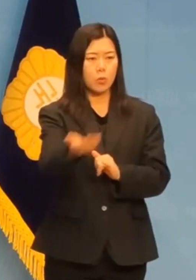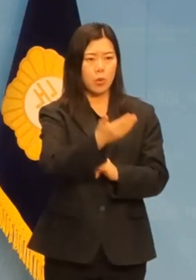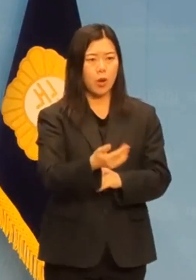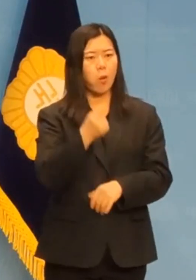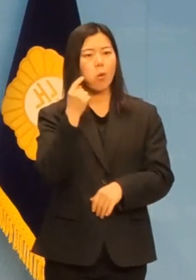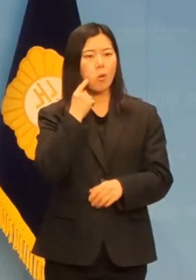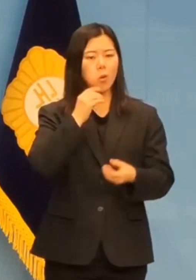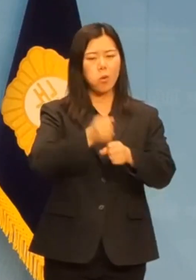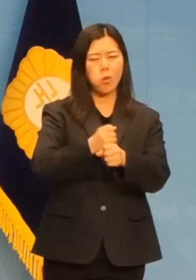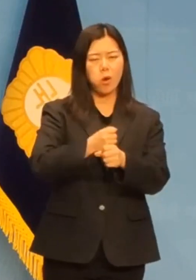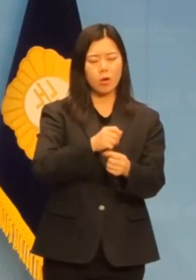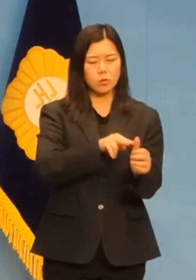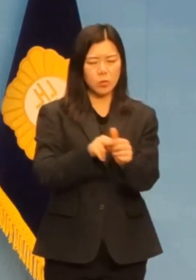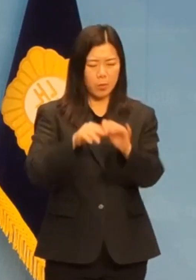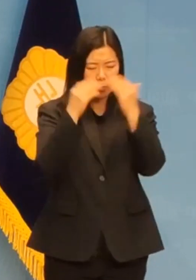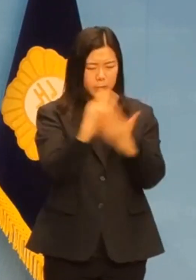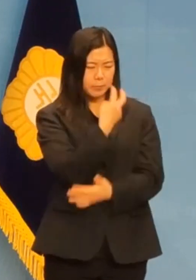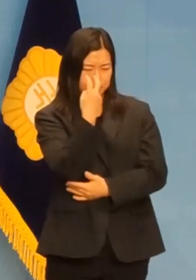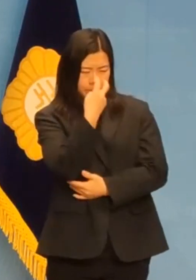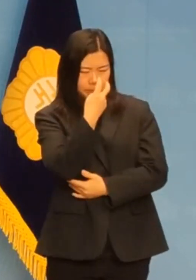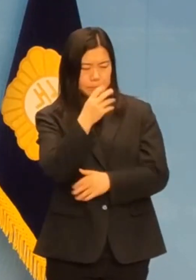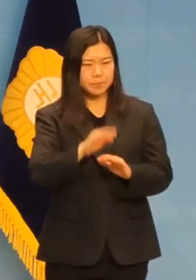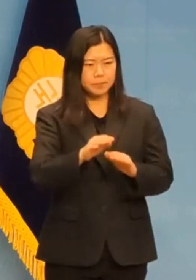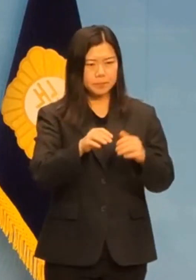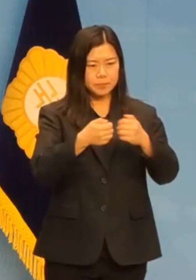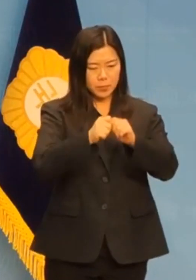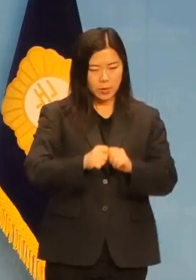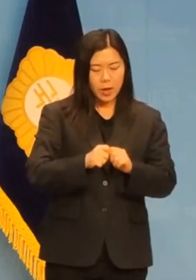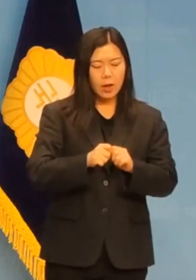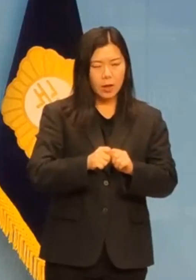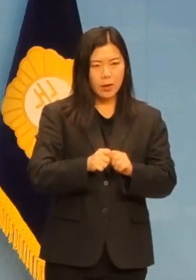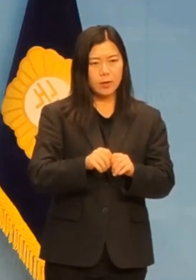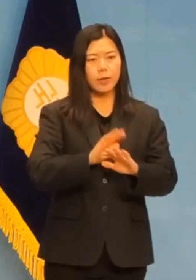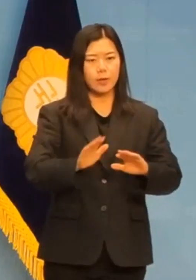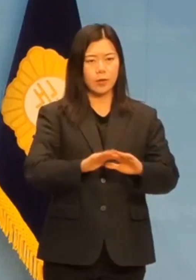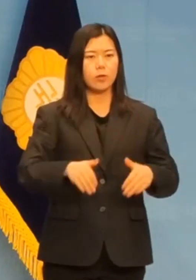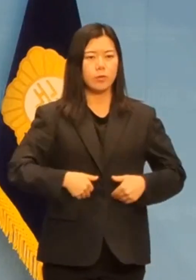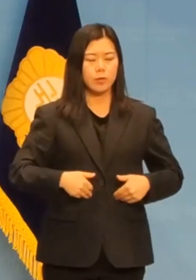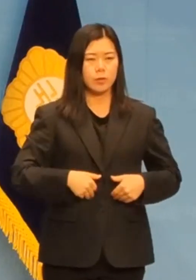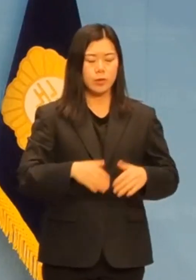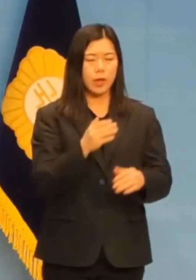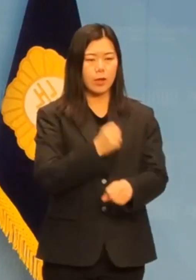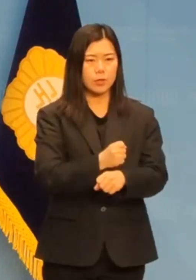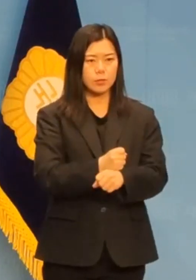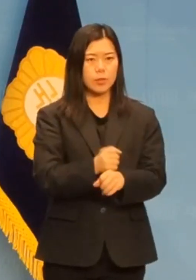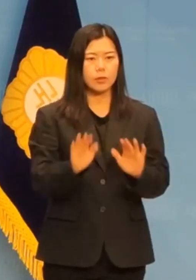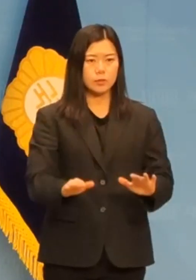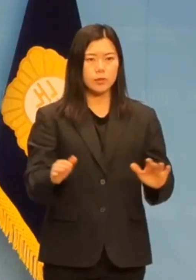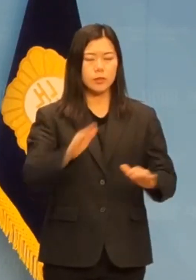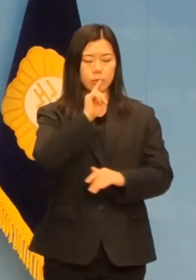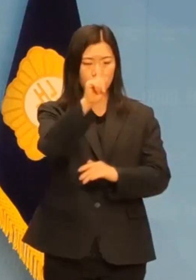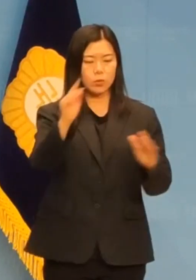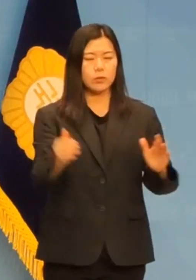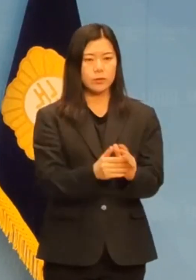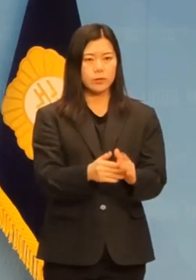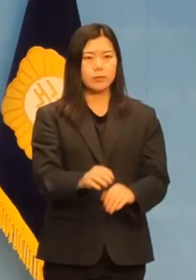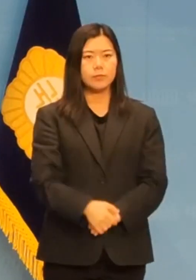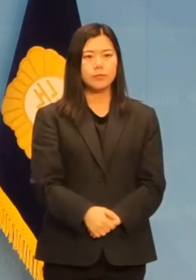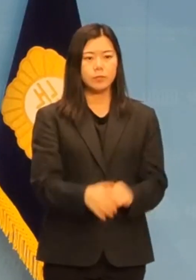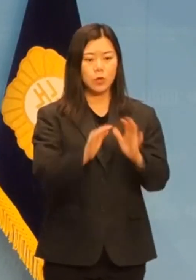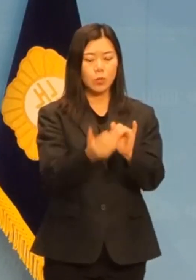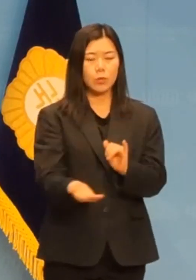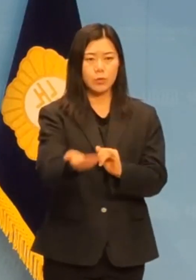조작 정보들을 면밀히 검토해 엄중히 대응해 나가도록 하겠습니다. 이상으로 대응 보고를 드렸습니다.